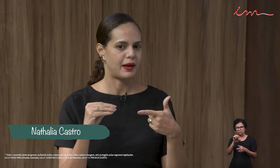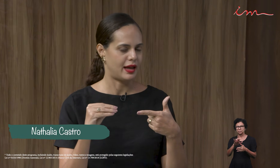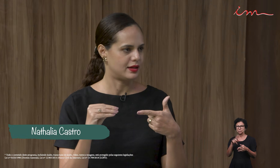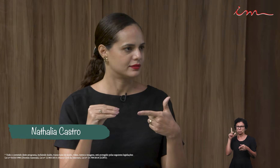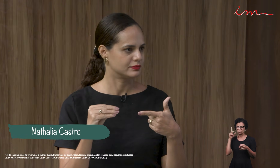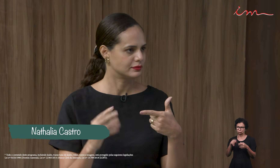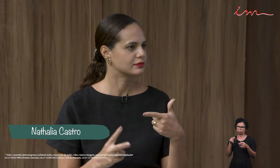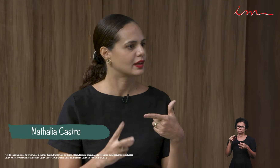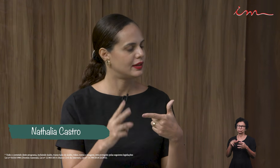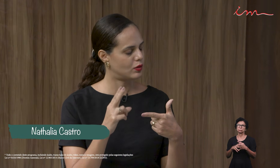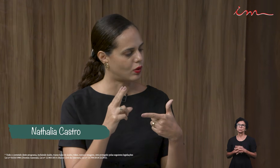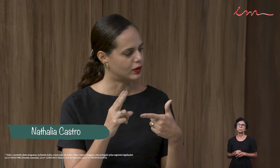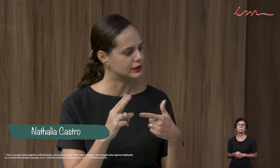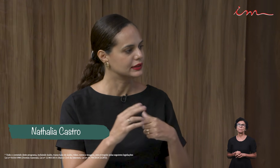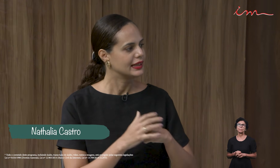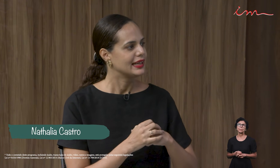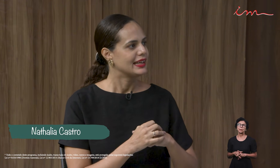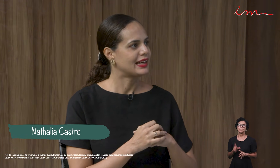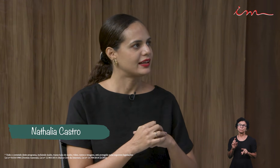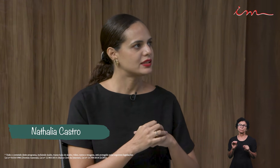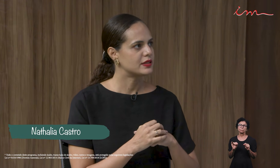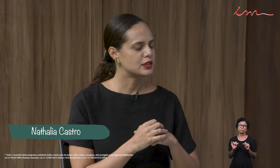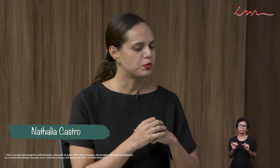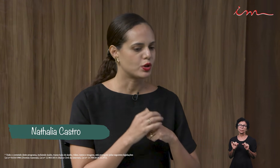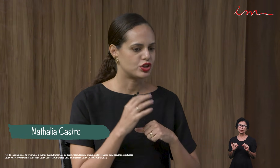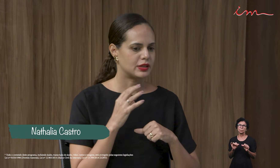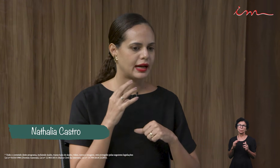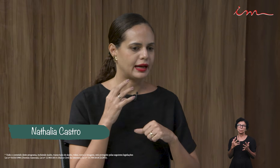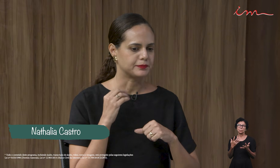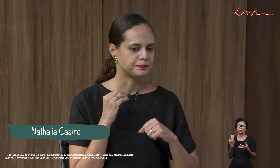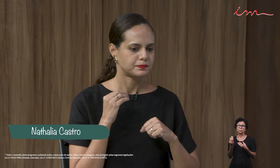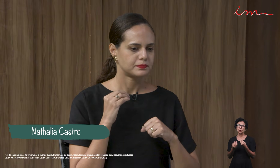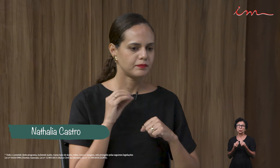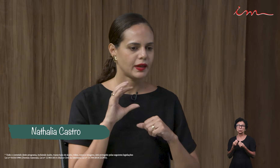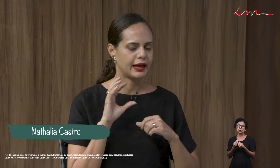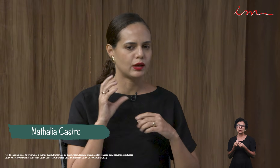é a pele, e corta. E aí, às vezes, pode